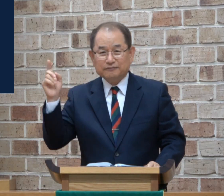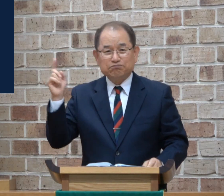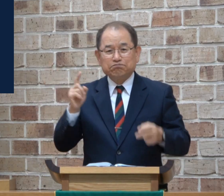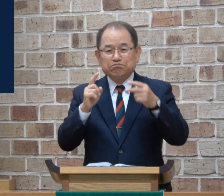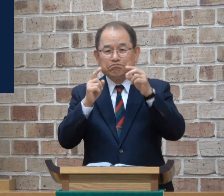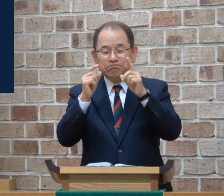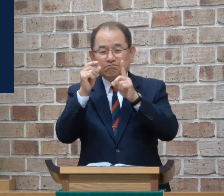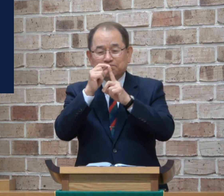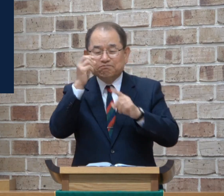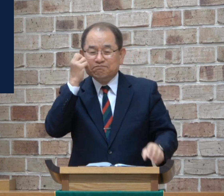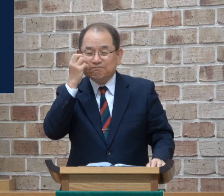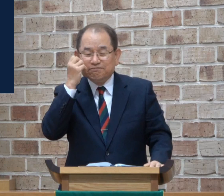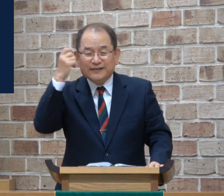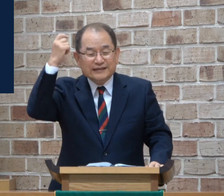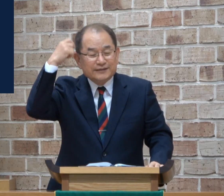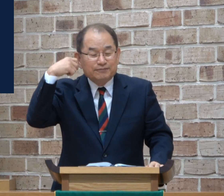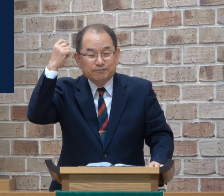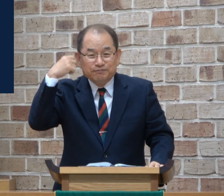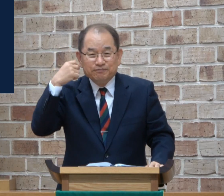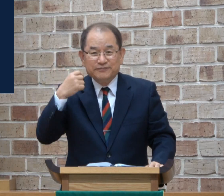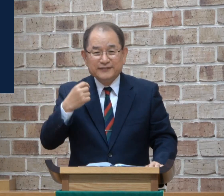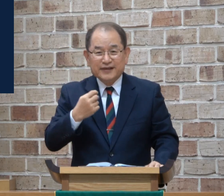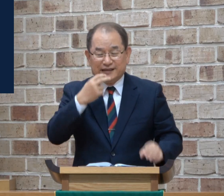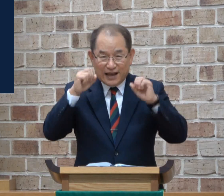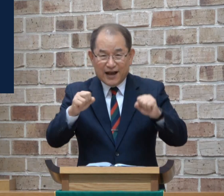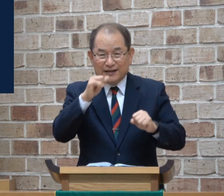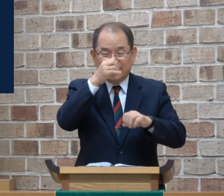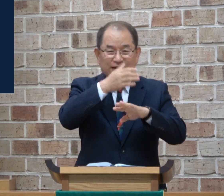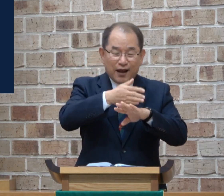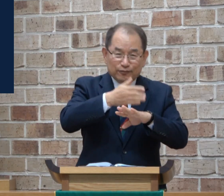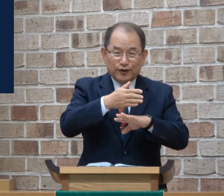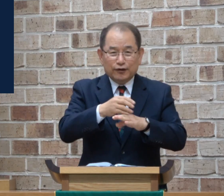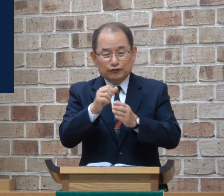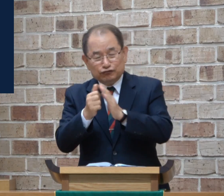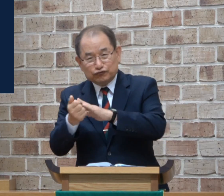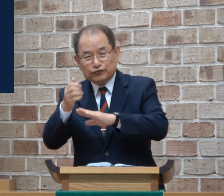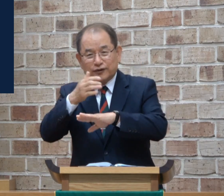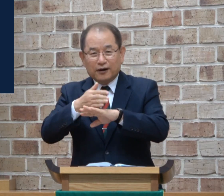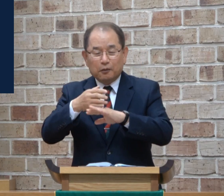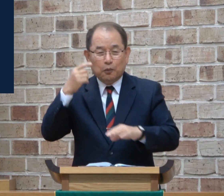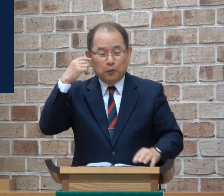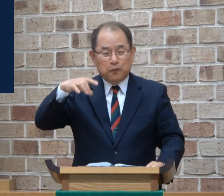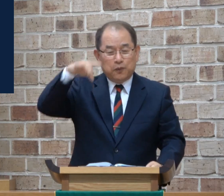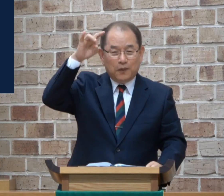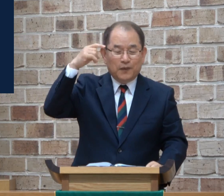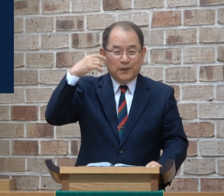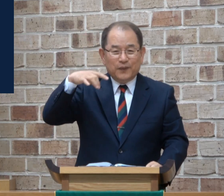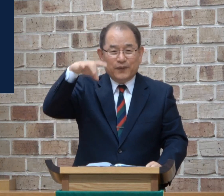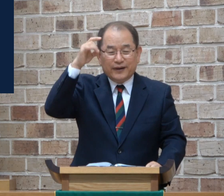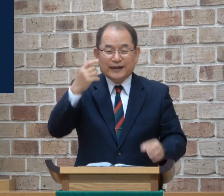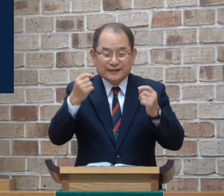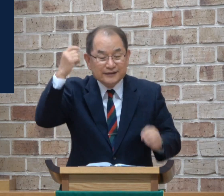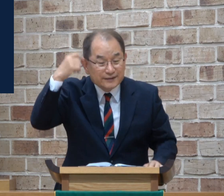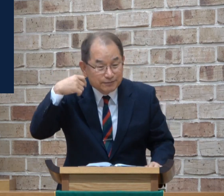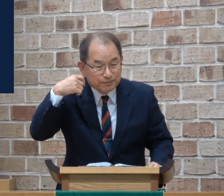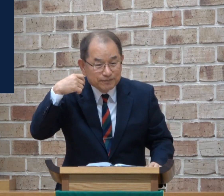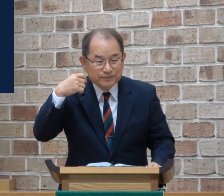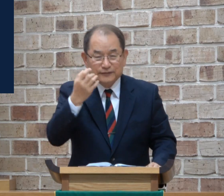아마 살아있는 감사와 죽은 감사가 뭔지 처음 들으셨을 것입니다. 그러나 우리가